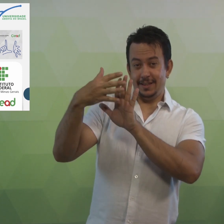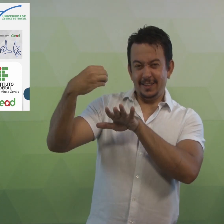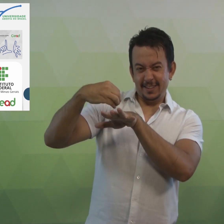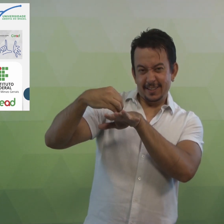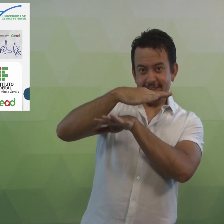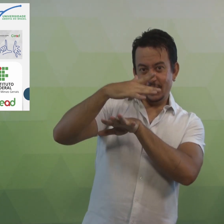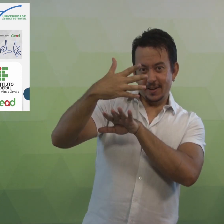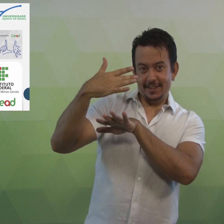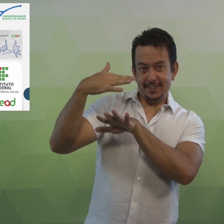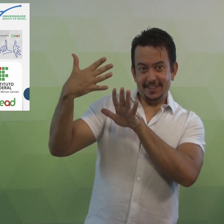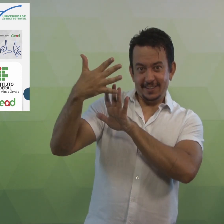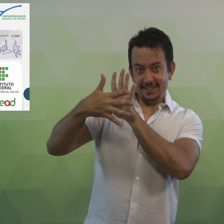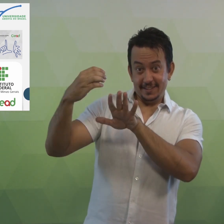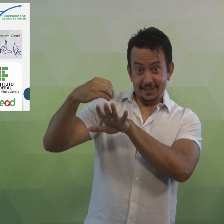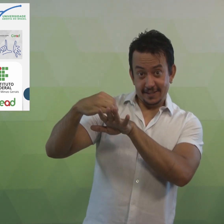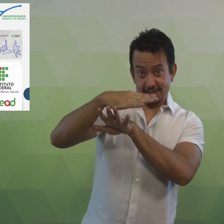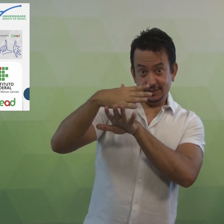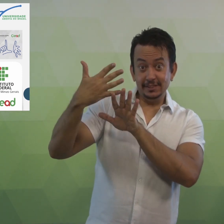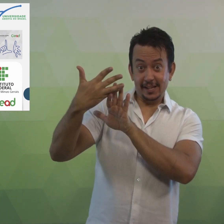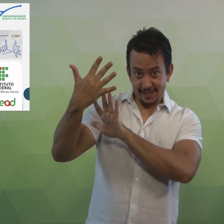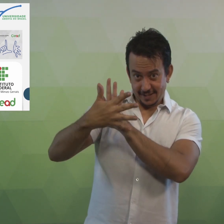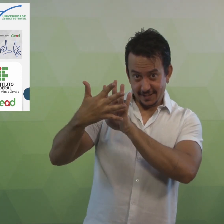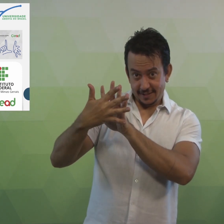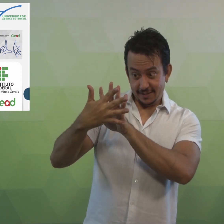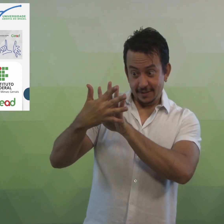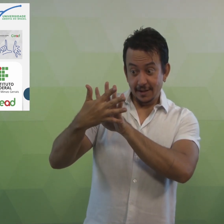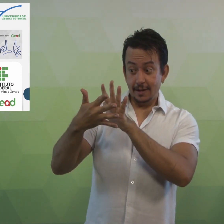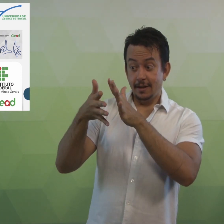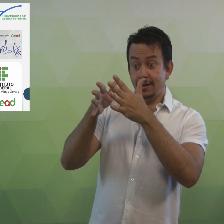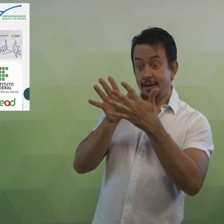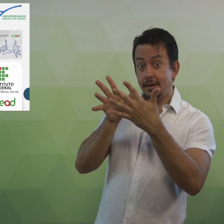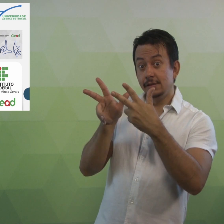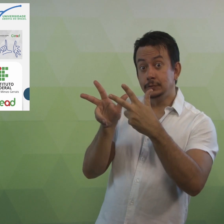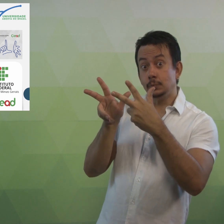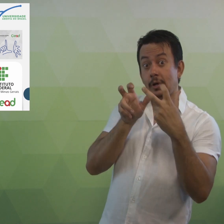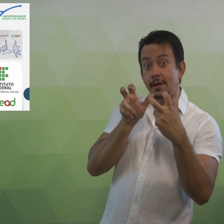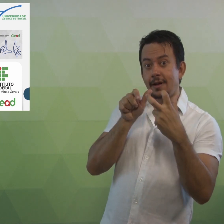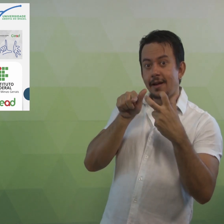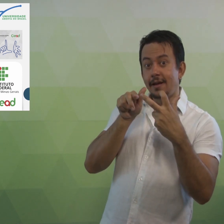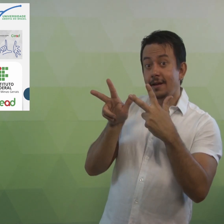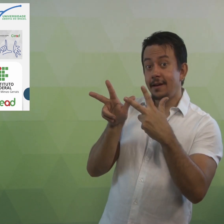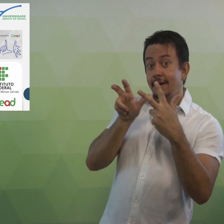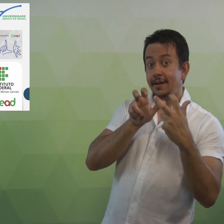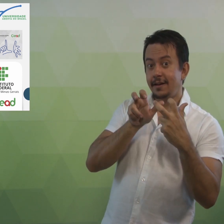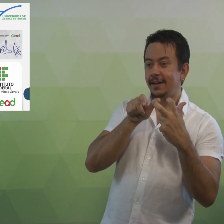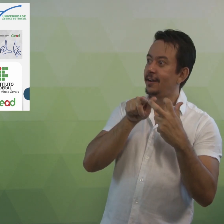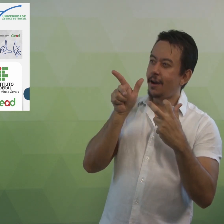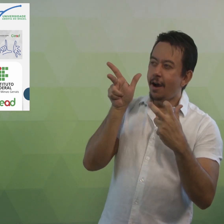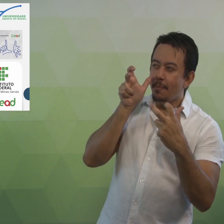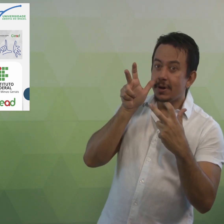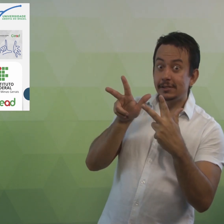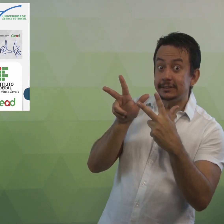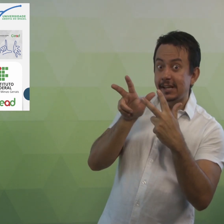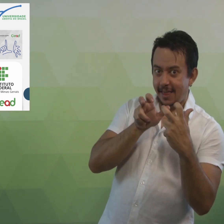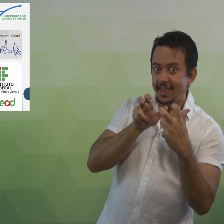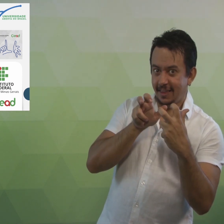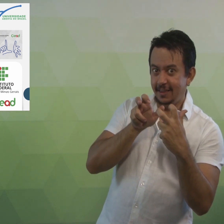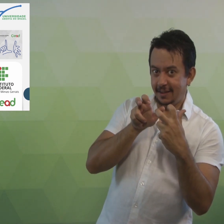Então, isso é uma unidade de comunicação. A fonte, a pessoa, ela transmite o conteúdo, o